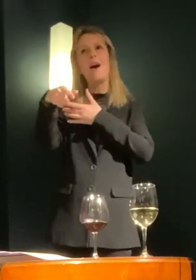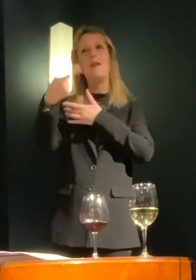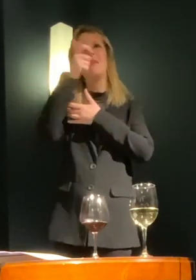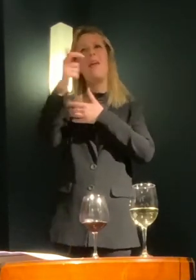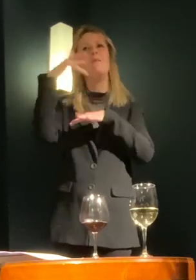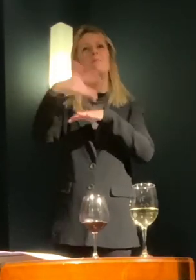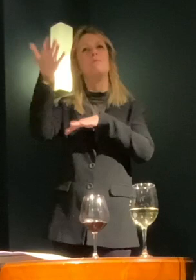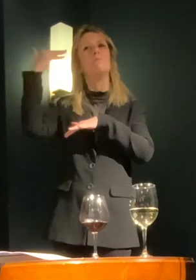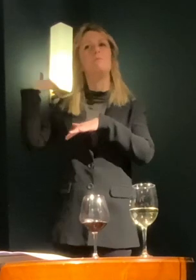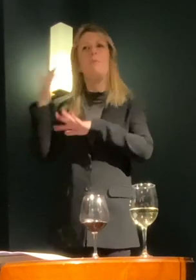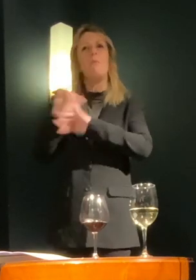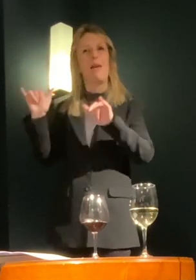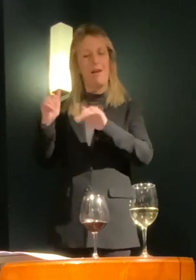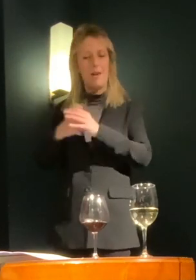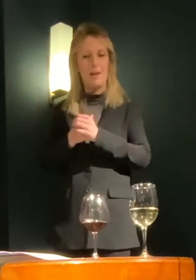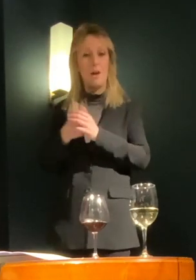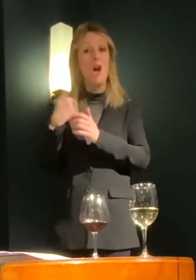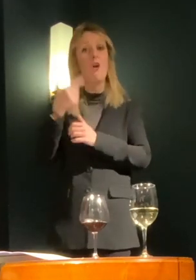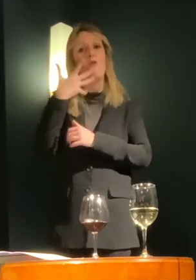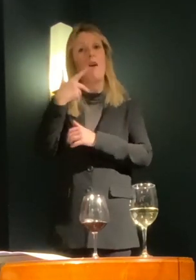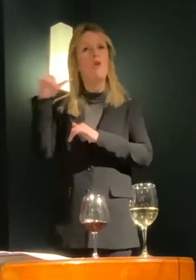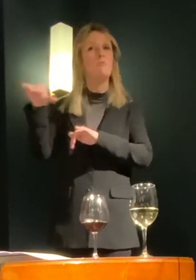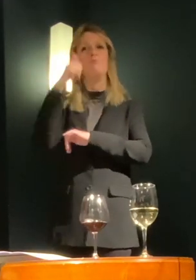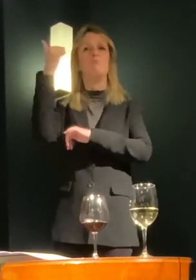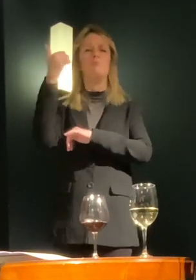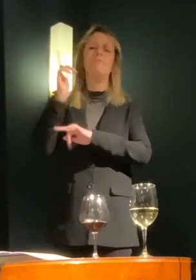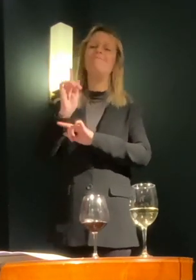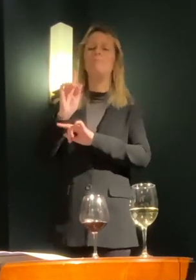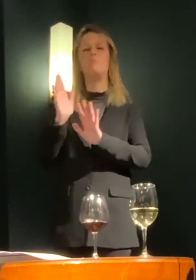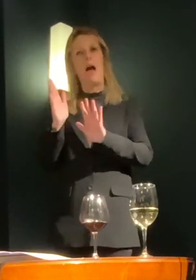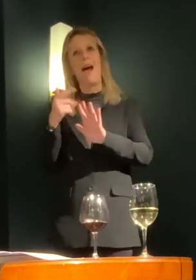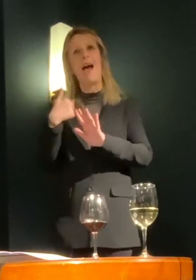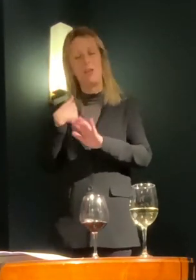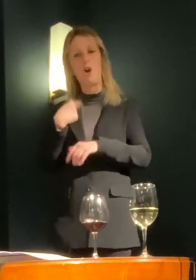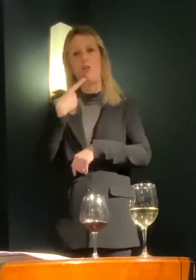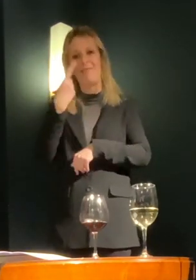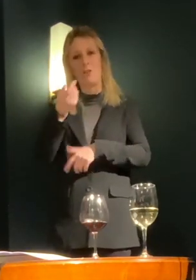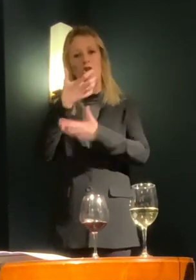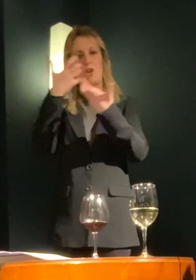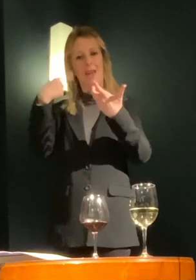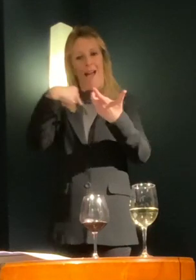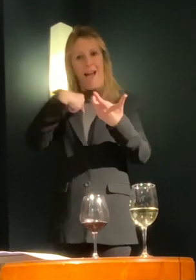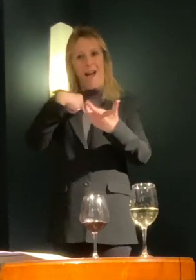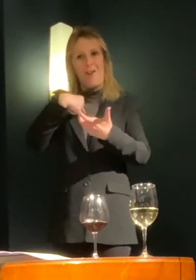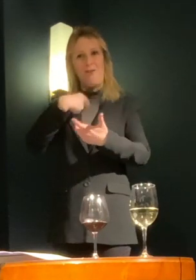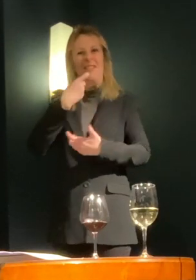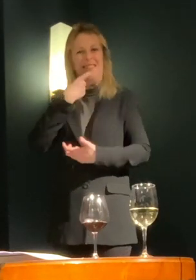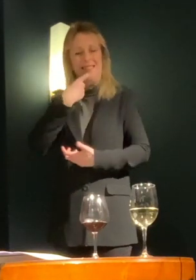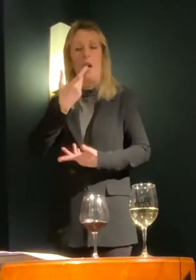che non... ma non perché volessi essere originale, perché io, avendo fatto coming out, sapevo quanto è